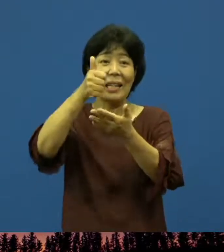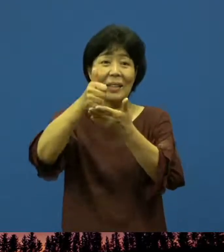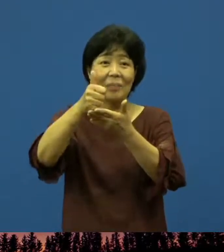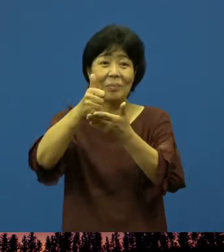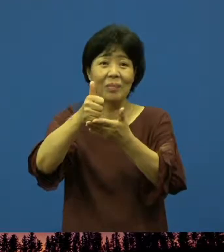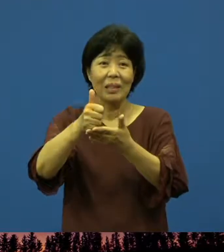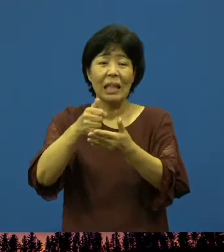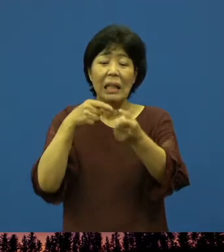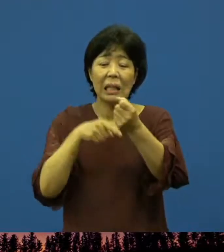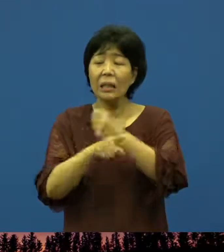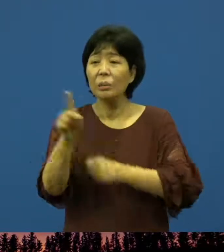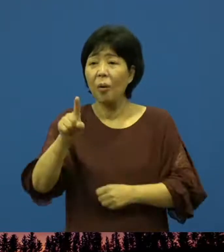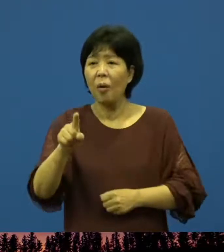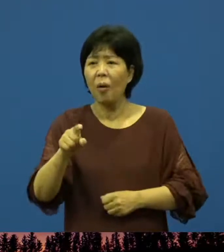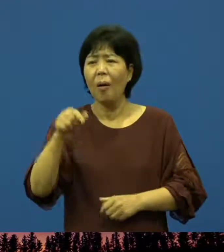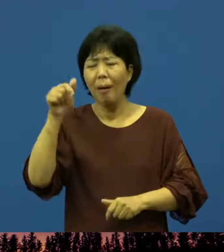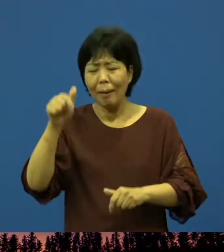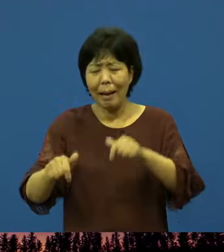얘기하는 거예요.